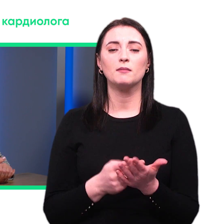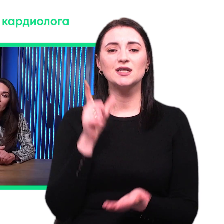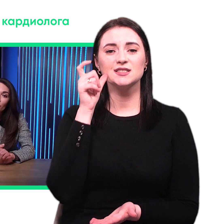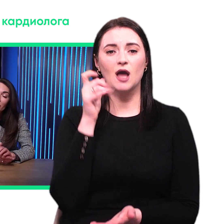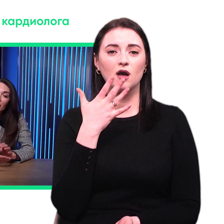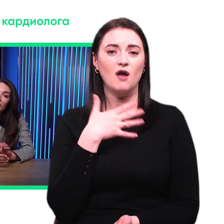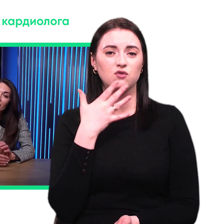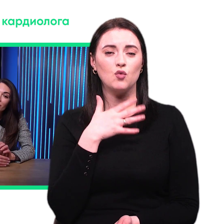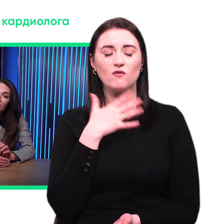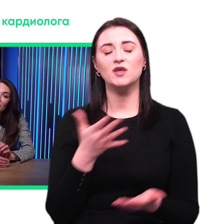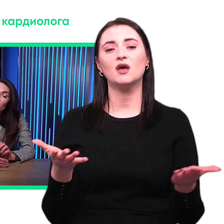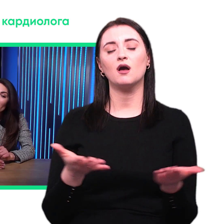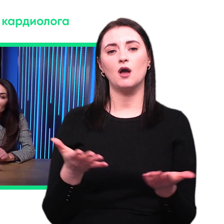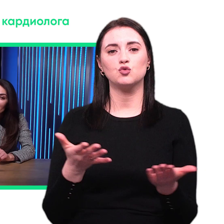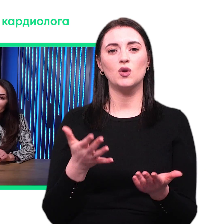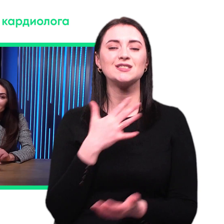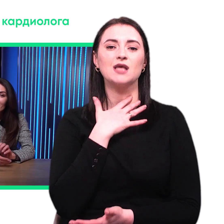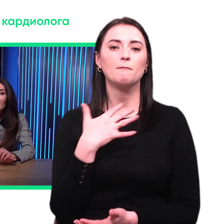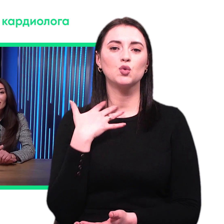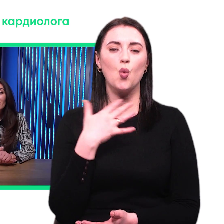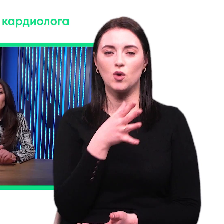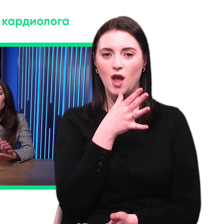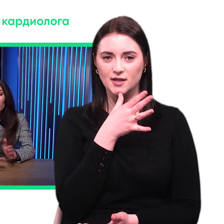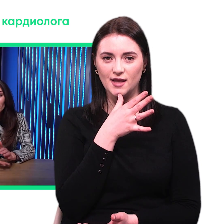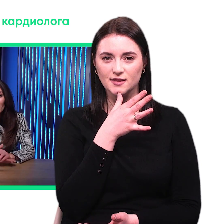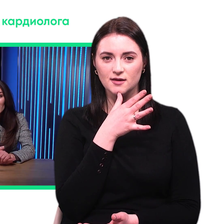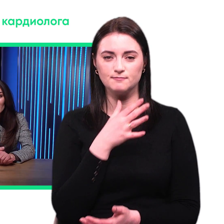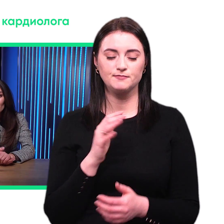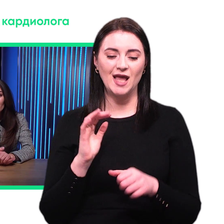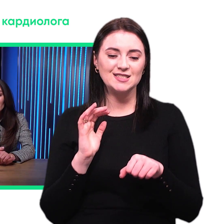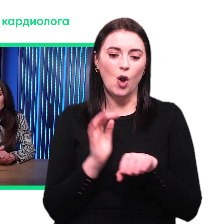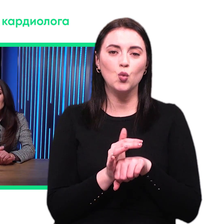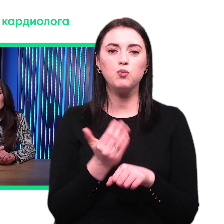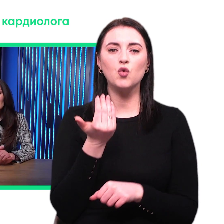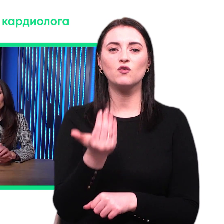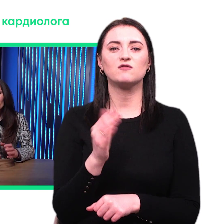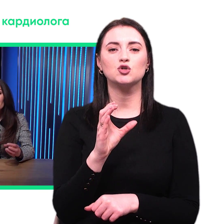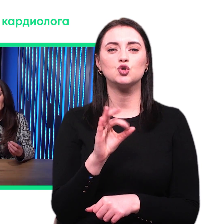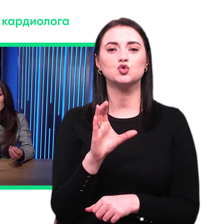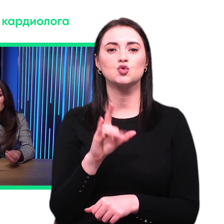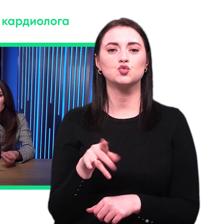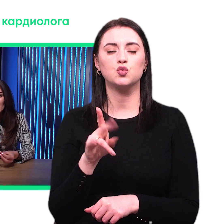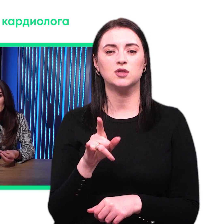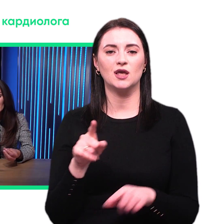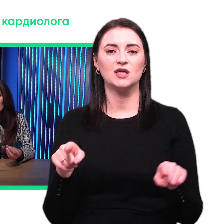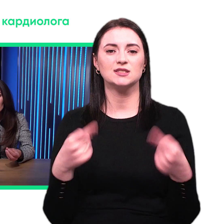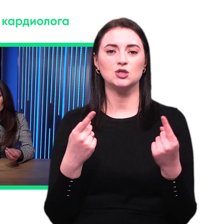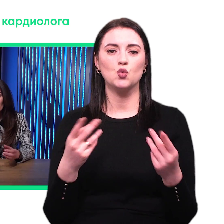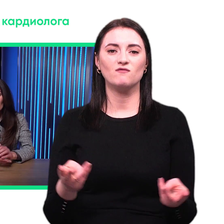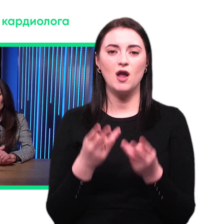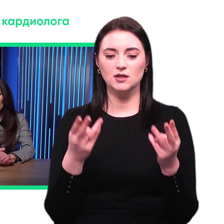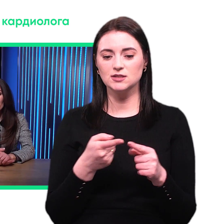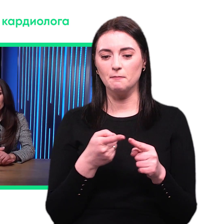крови, которые за много лет закупоривают ваши сосуды, создают воспалительный процесс